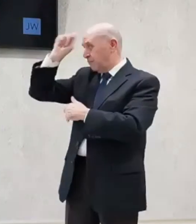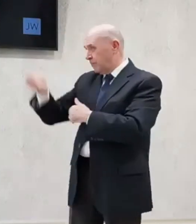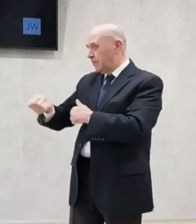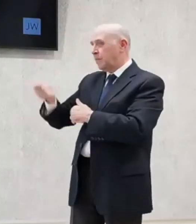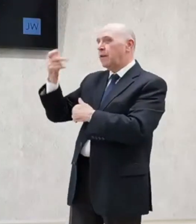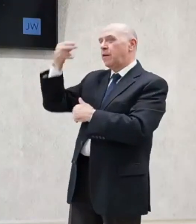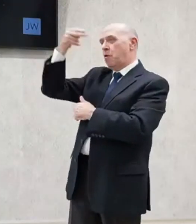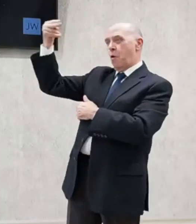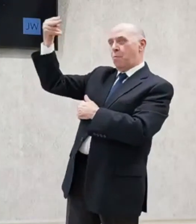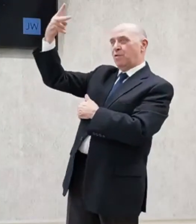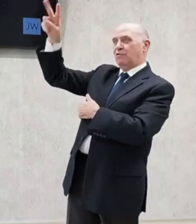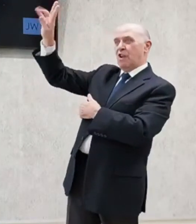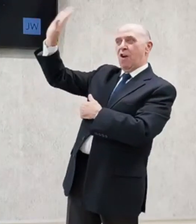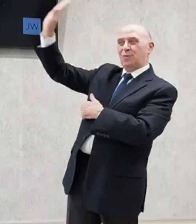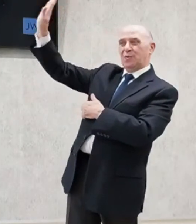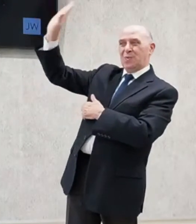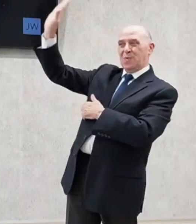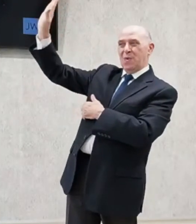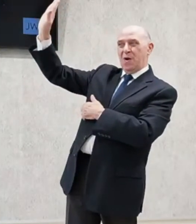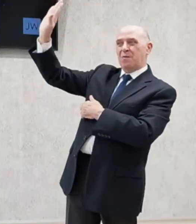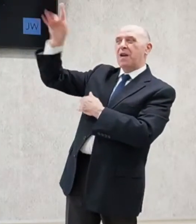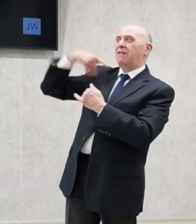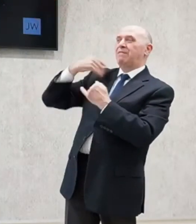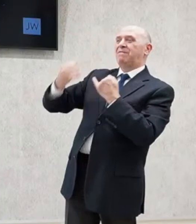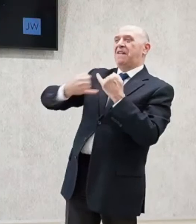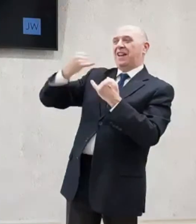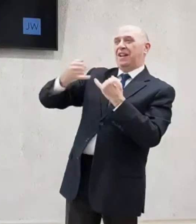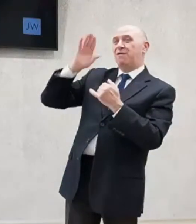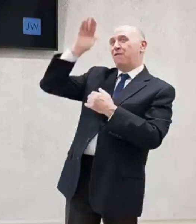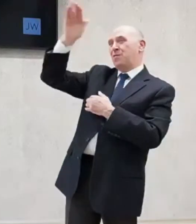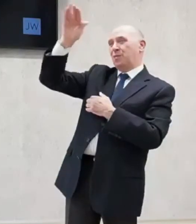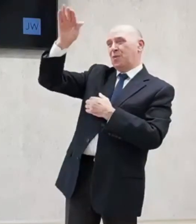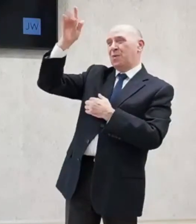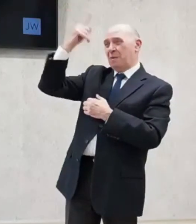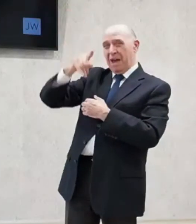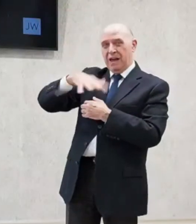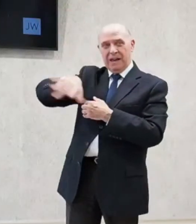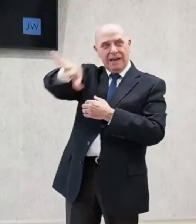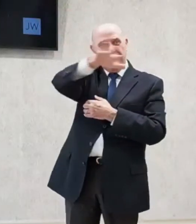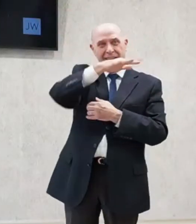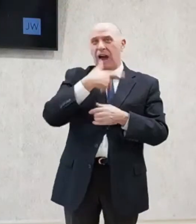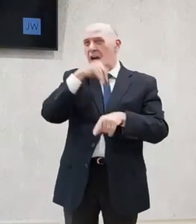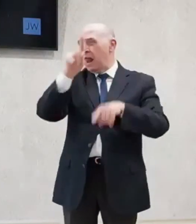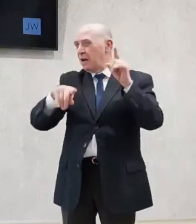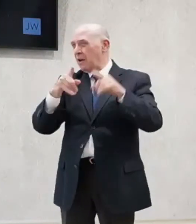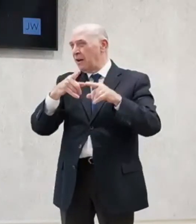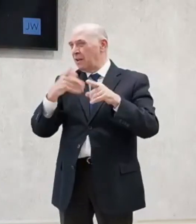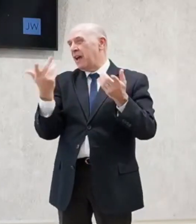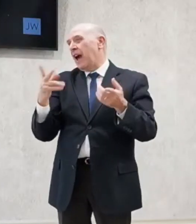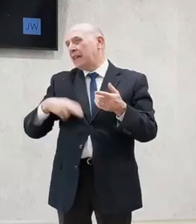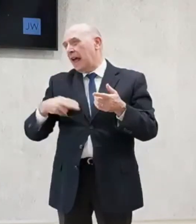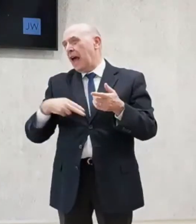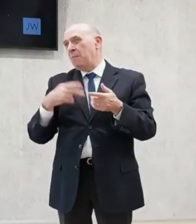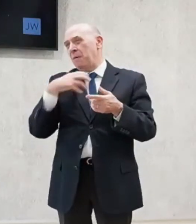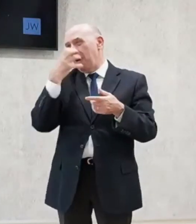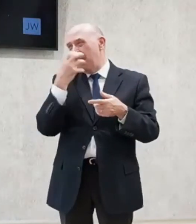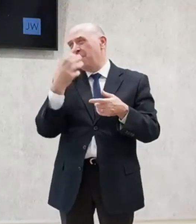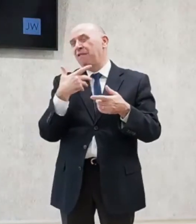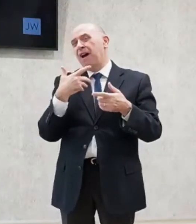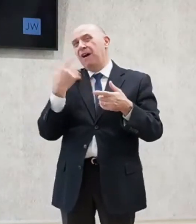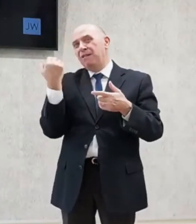creatore Ciao a Dio in risposta proprio alla ribellione e all'errore Che fecero da Amedeo